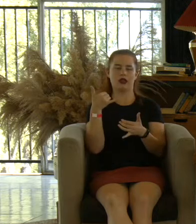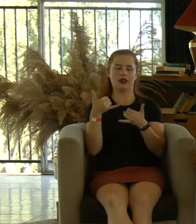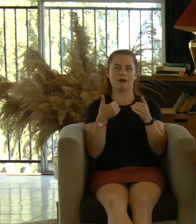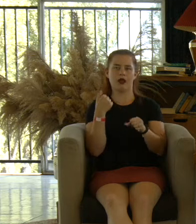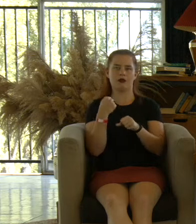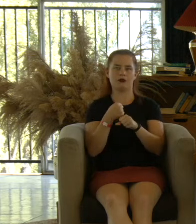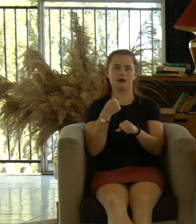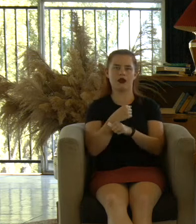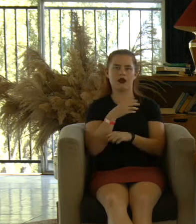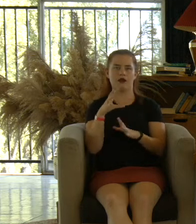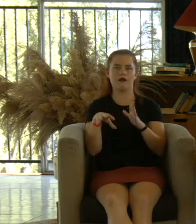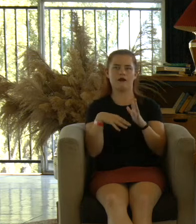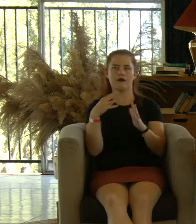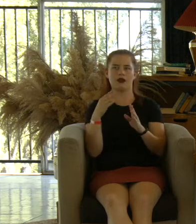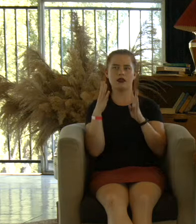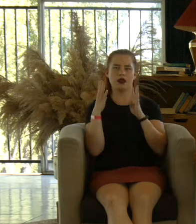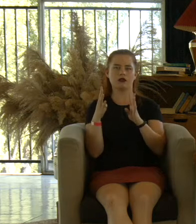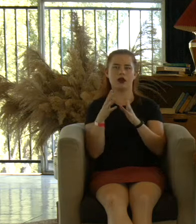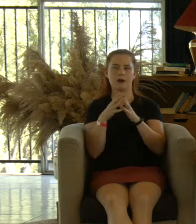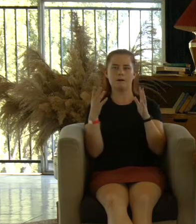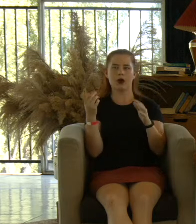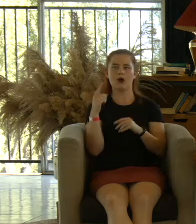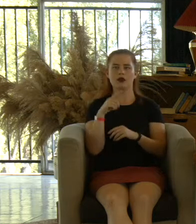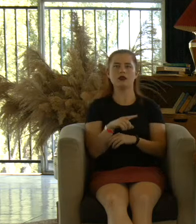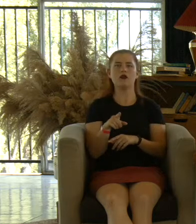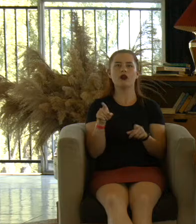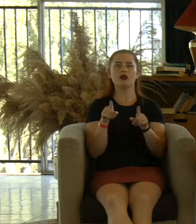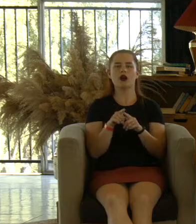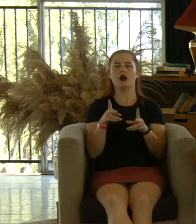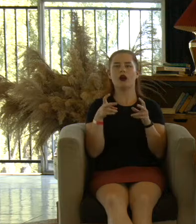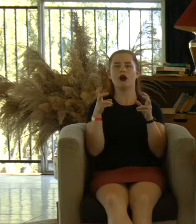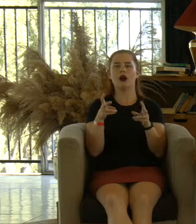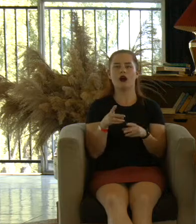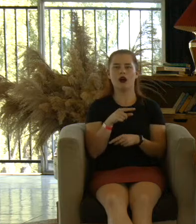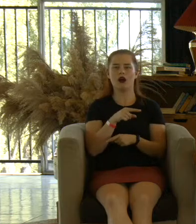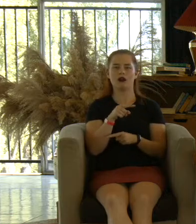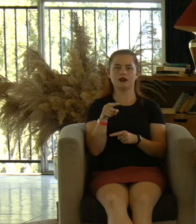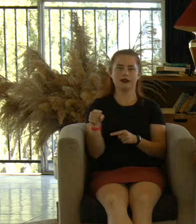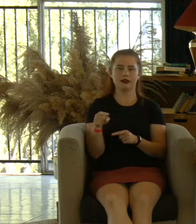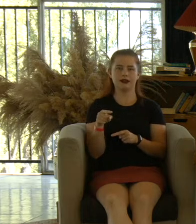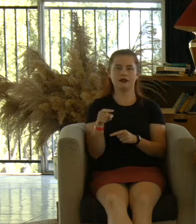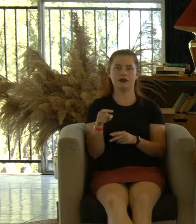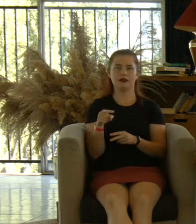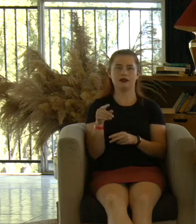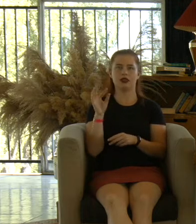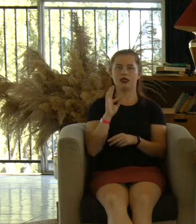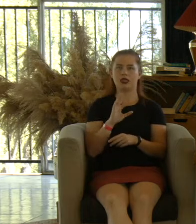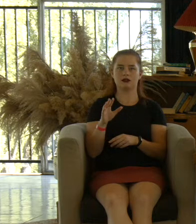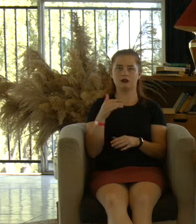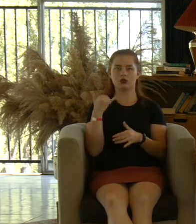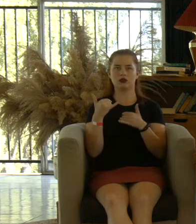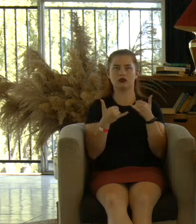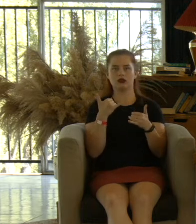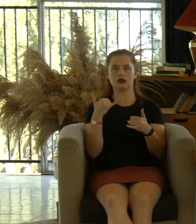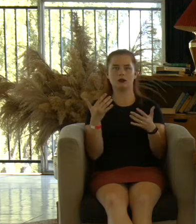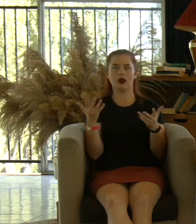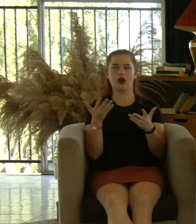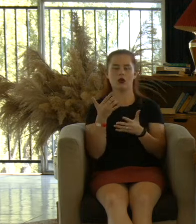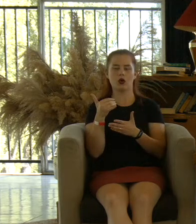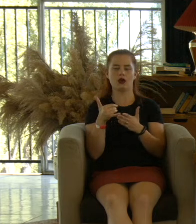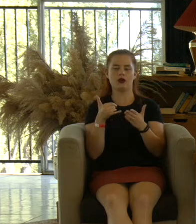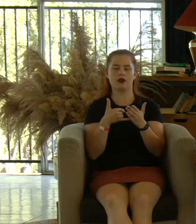виноградник. Более того, поскольку они на винодельне не используют химию, какое-то вино